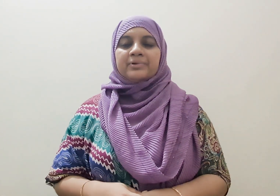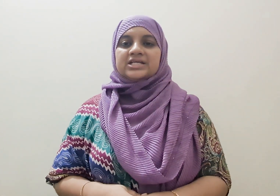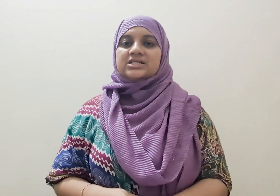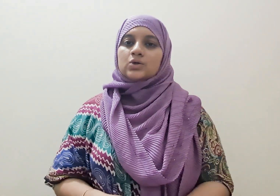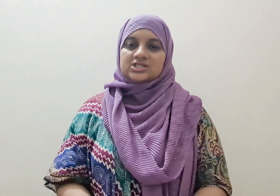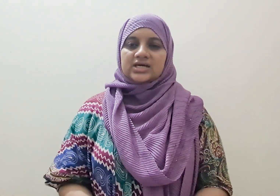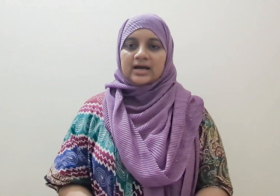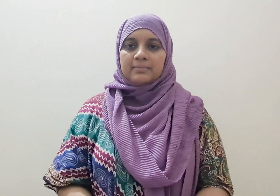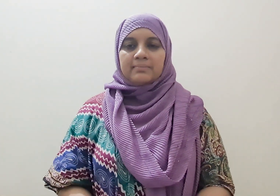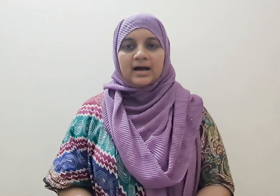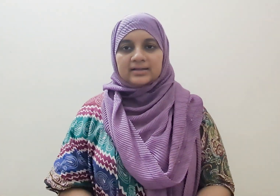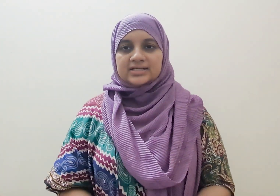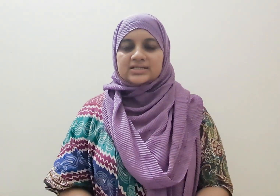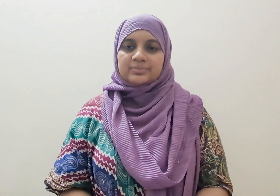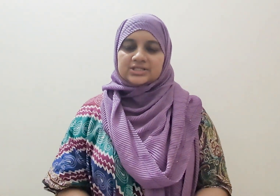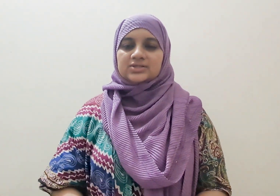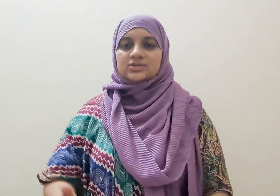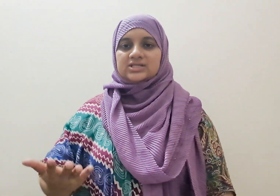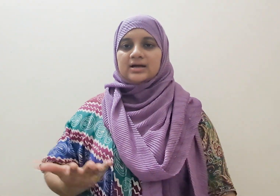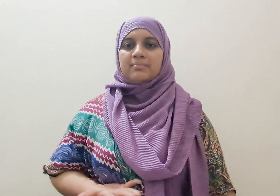বৃষ্টি হচ্ছে না, বাংলাদেশে বৃষ্টি হচ্ছে না।